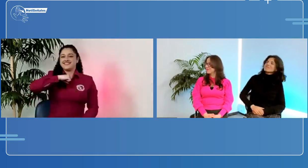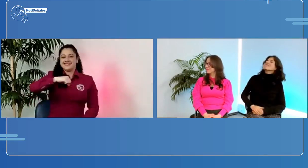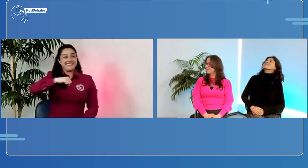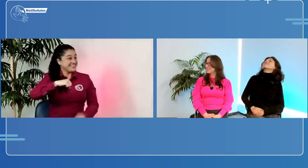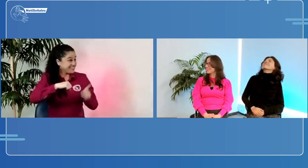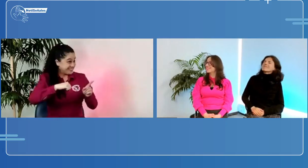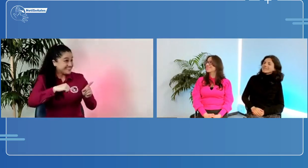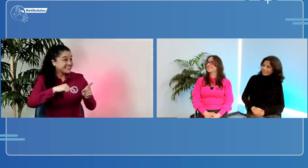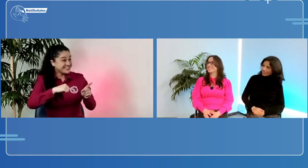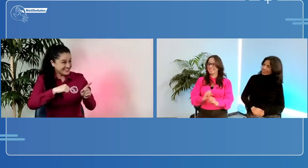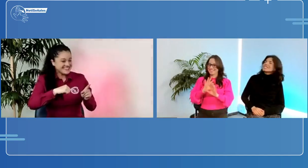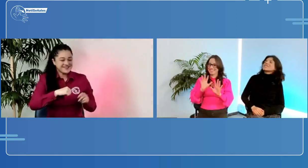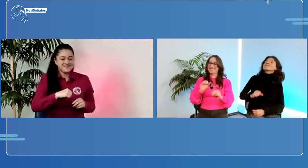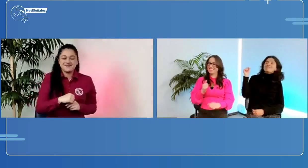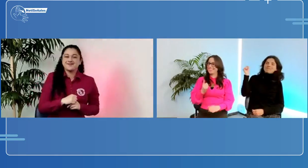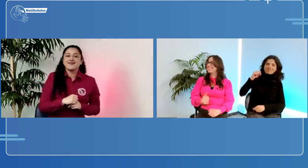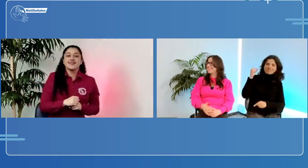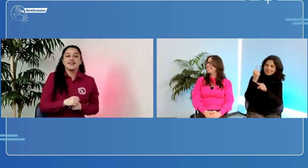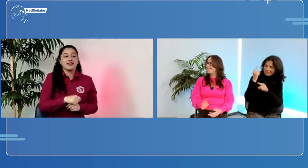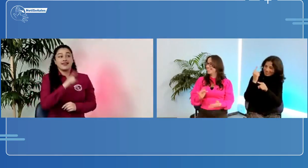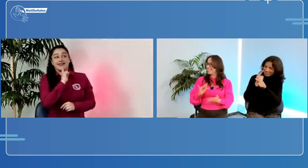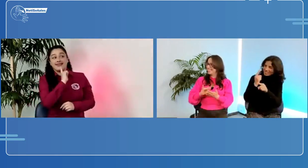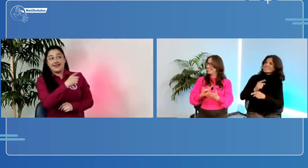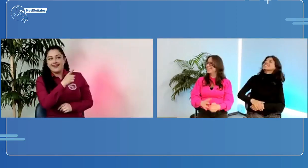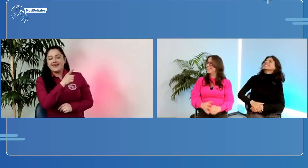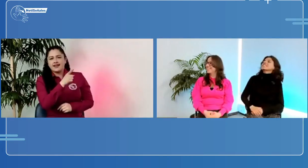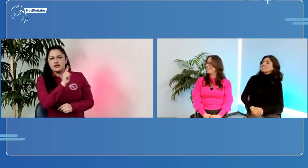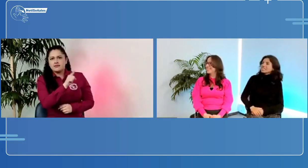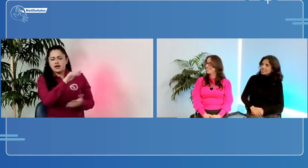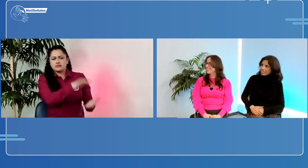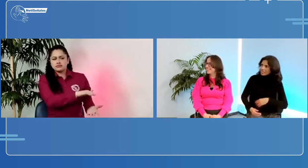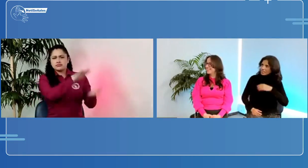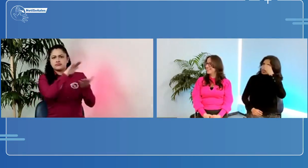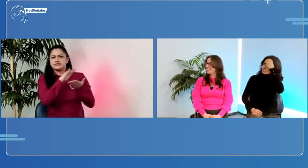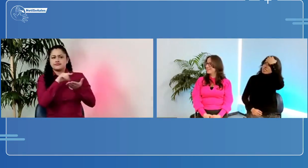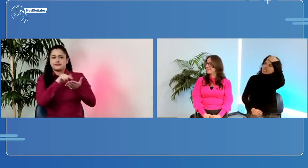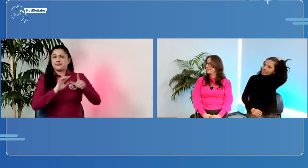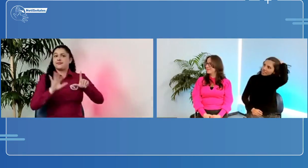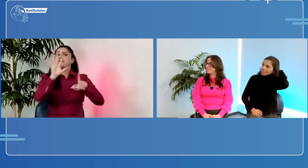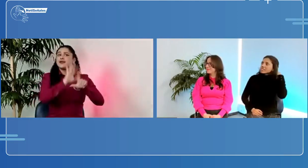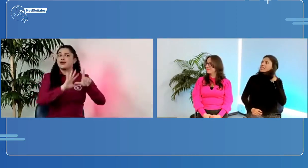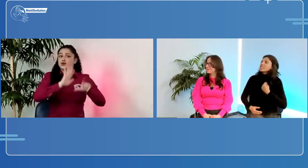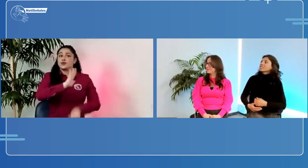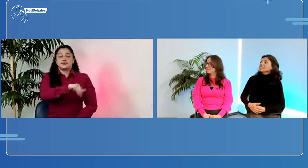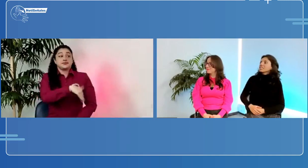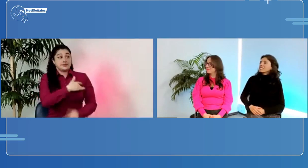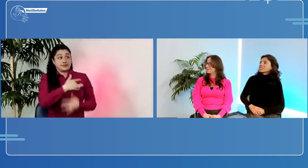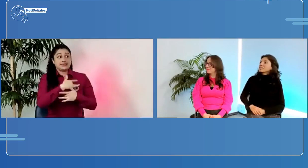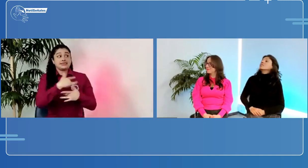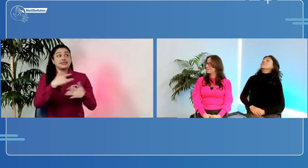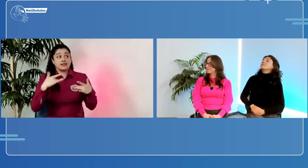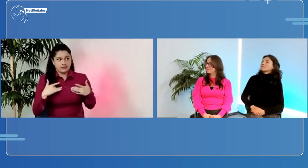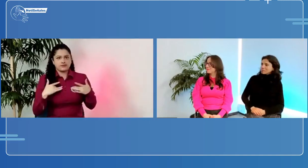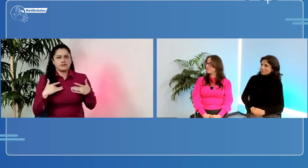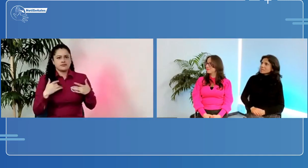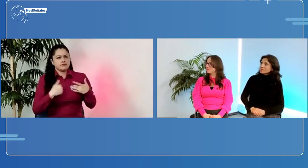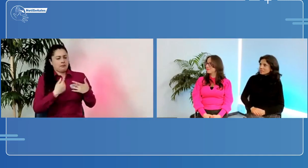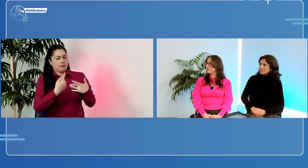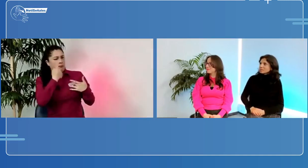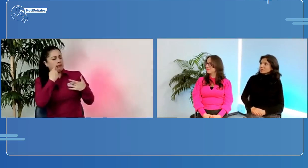lengua de señas como un derecho. Ustedes Claro, lo sí. recuerdan, sí, correcto. Claro, dentro de los videos del Ministerio de